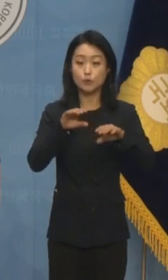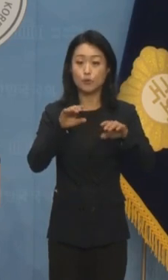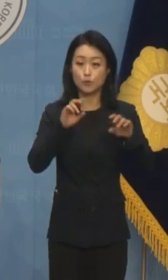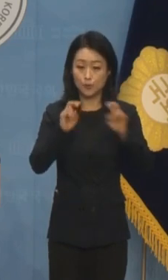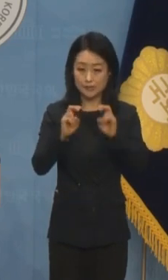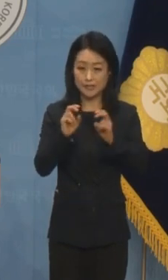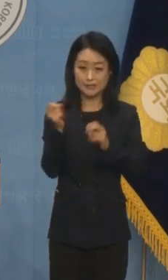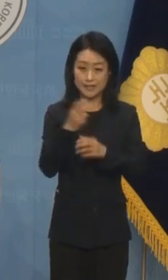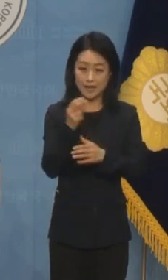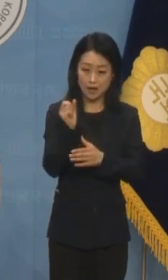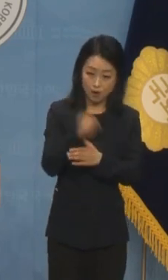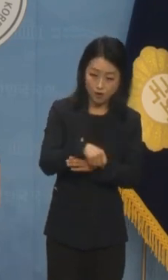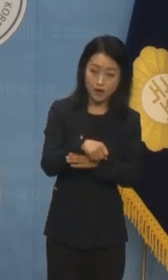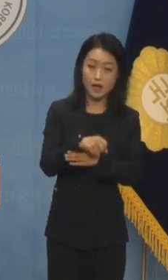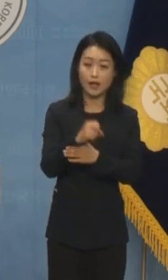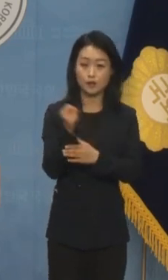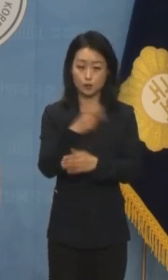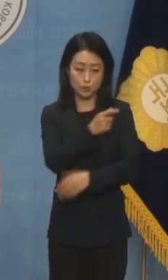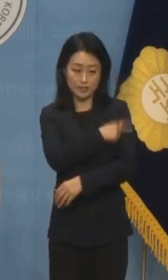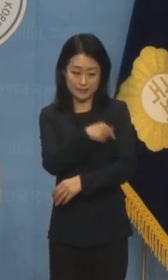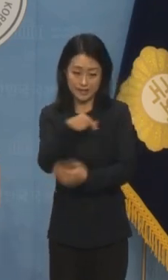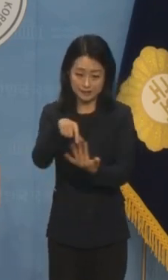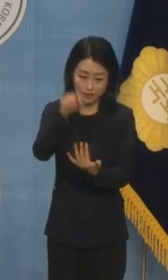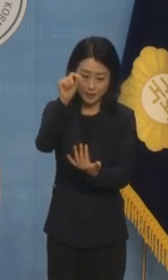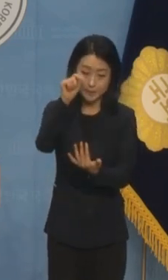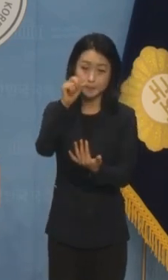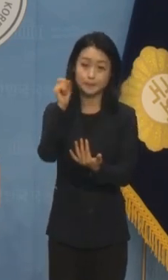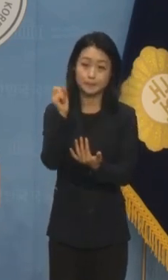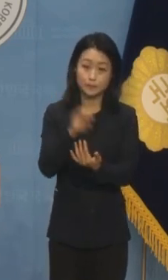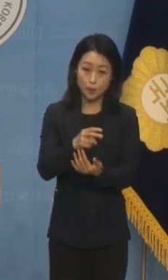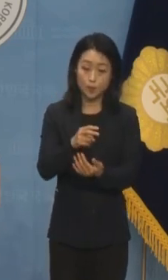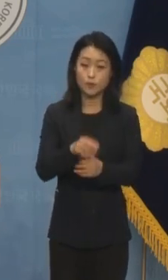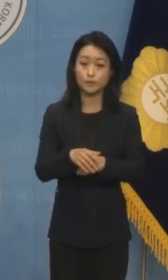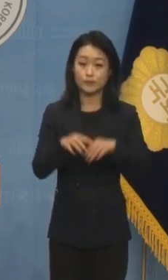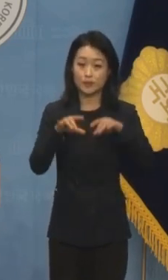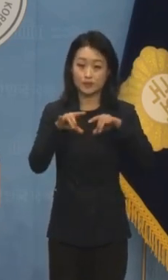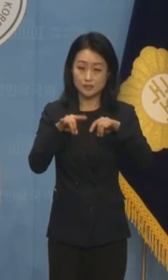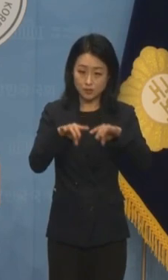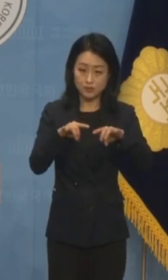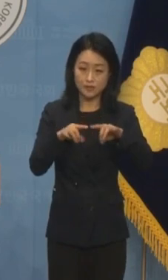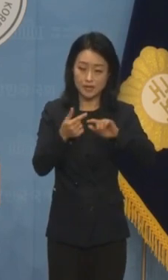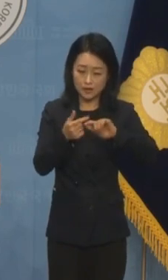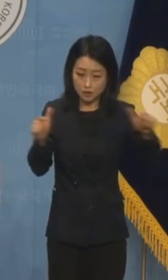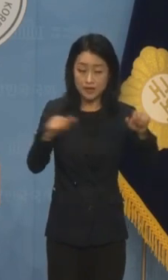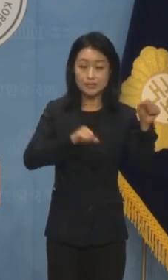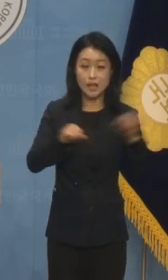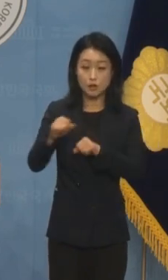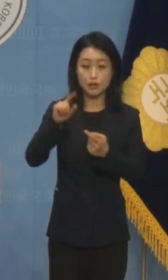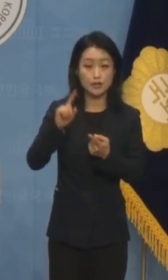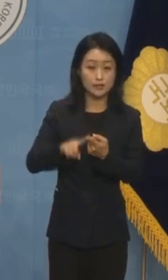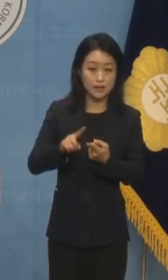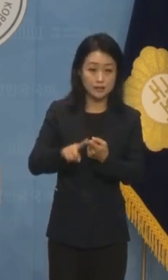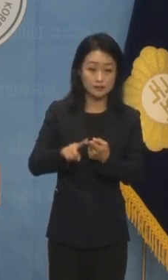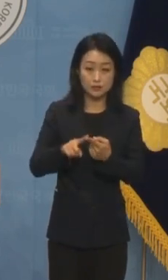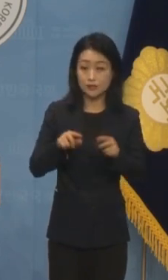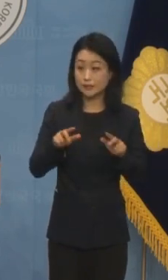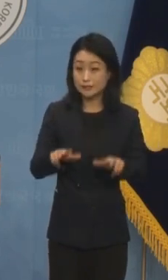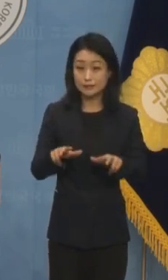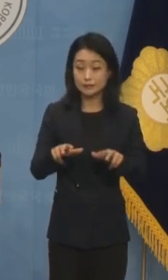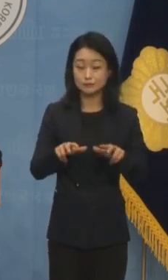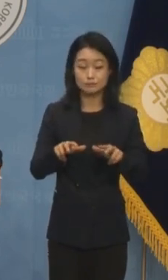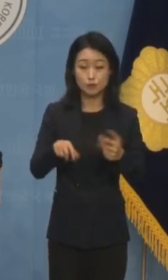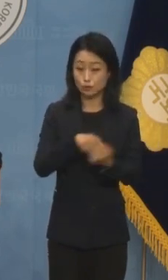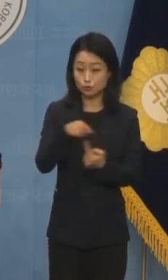방송 방송 이사 선임과 통신정책 수립 등의 모든 행위의 효력이 마비되어